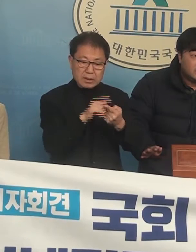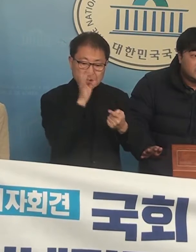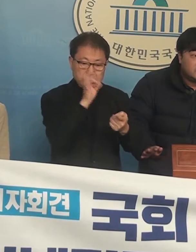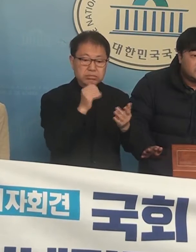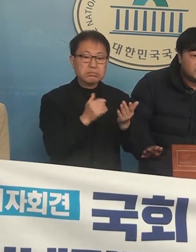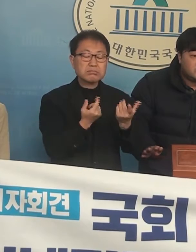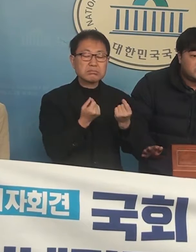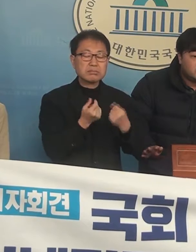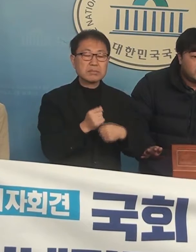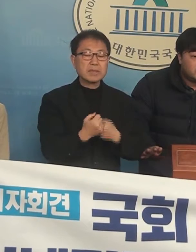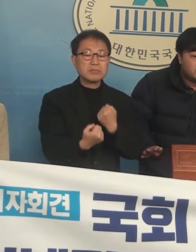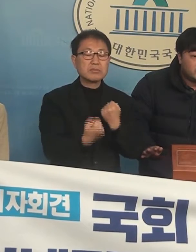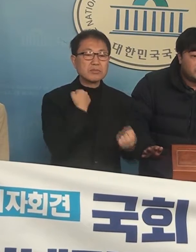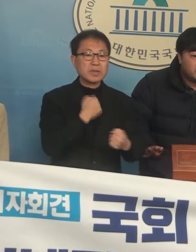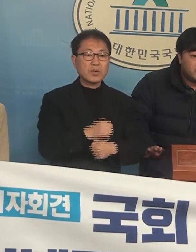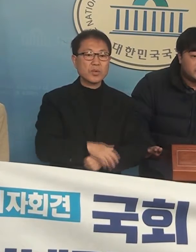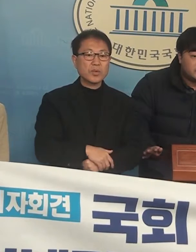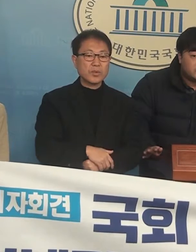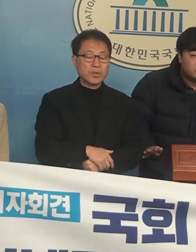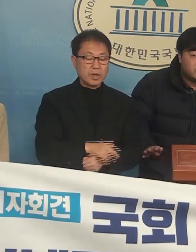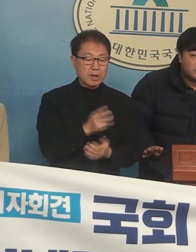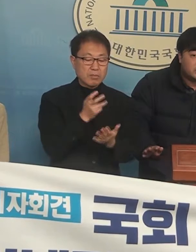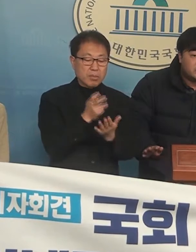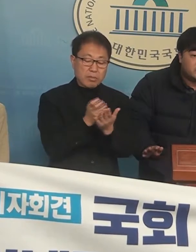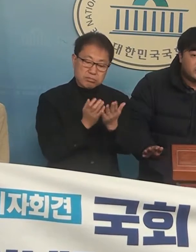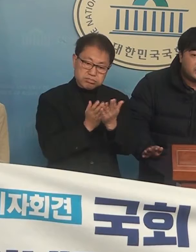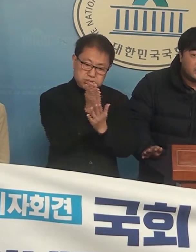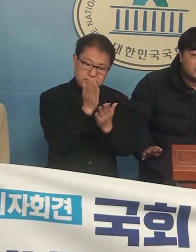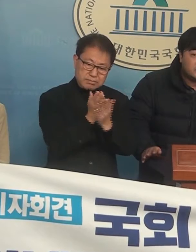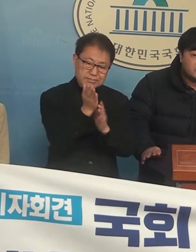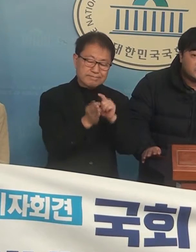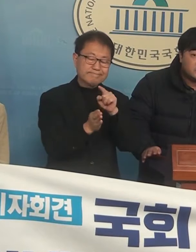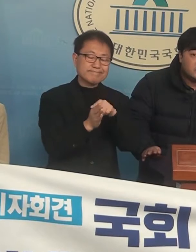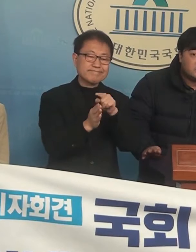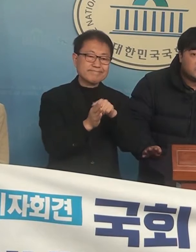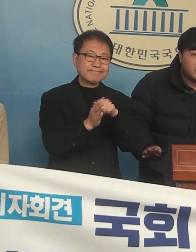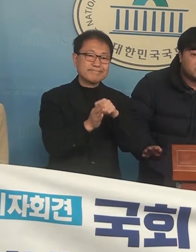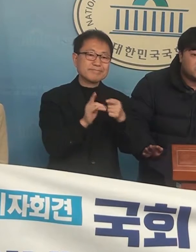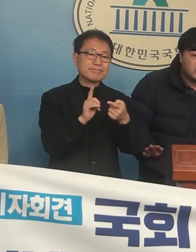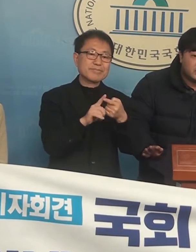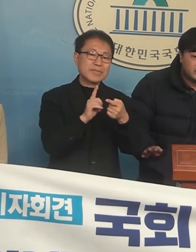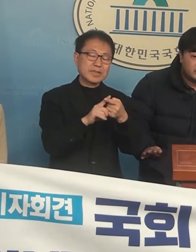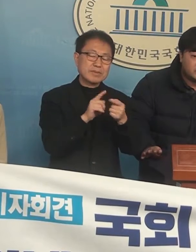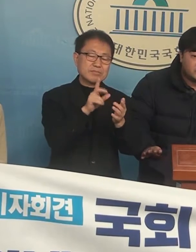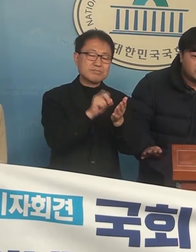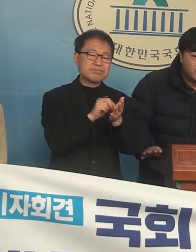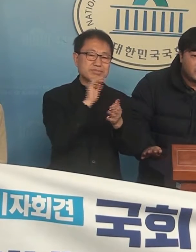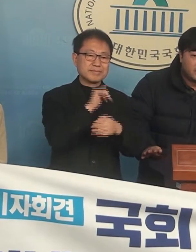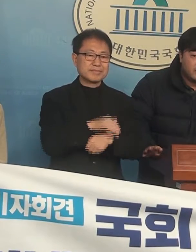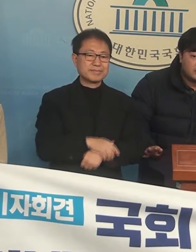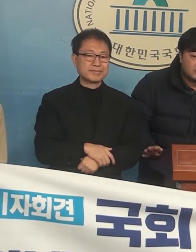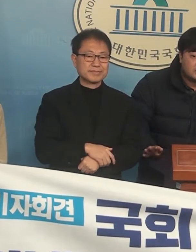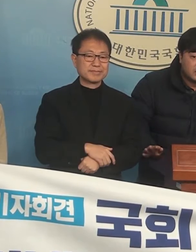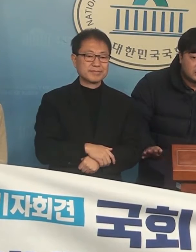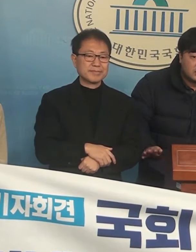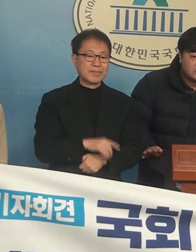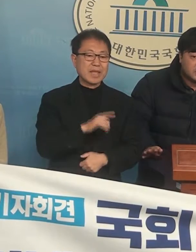있습니다. 그럼에도 불구하고 이 법안을 통과시키려고 한다는 것은 정말 문제가 있는 것이고,